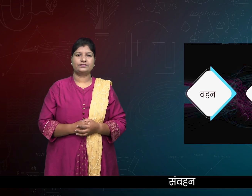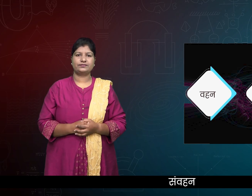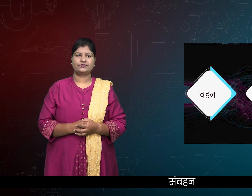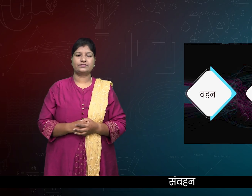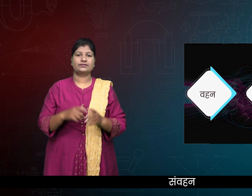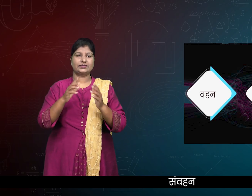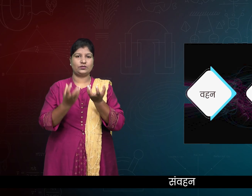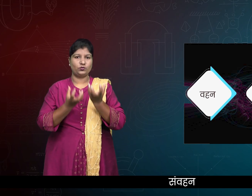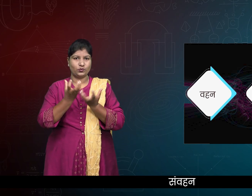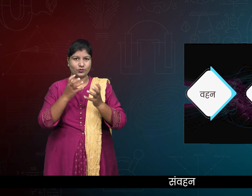संवहन,